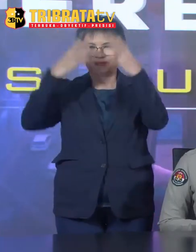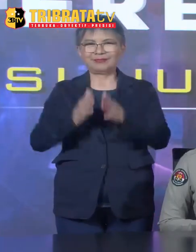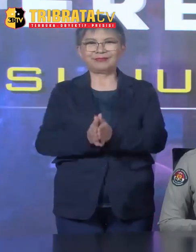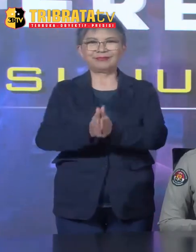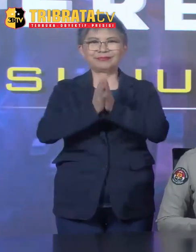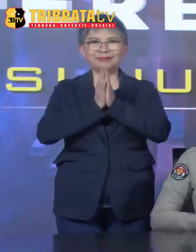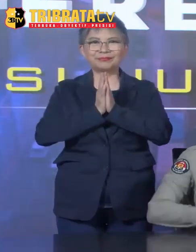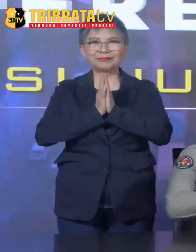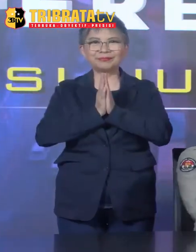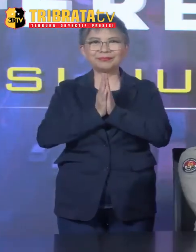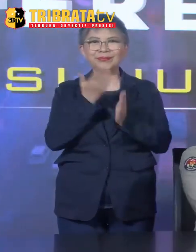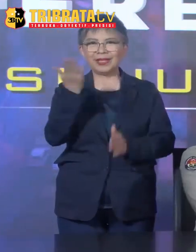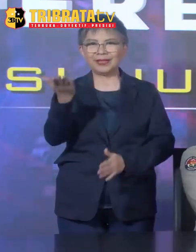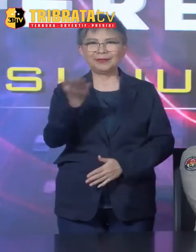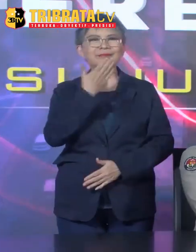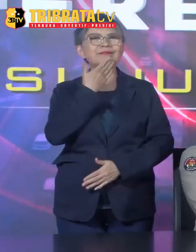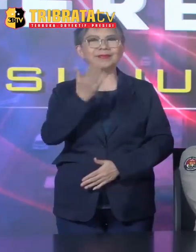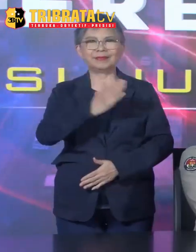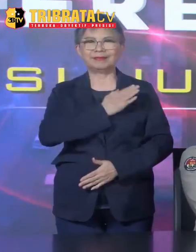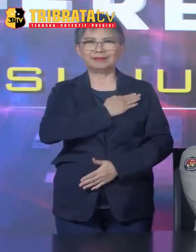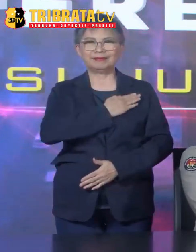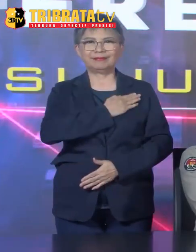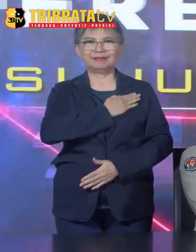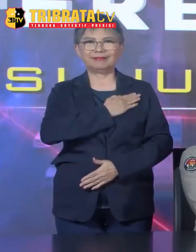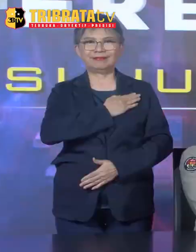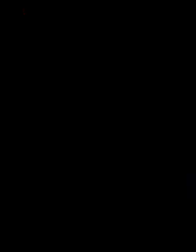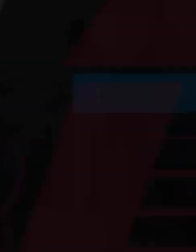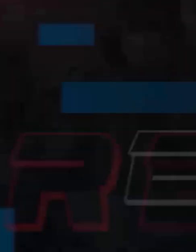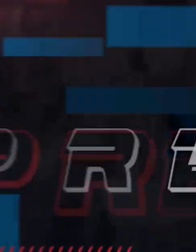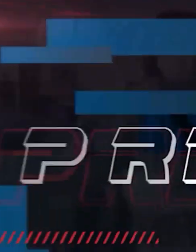wabarakatuh Salam presisi